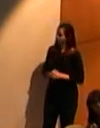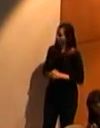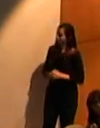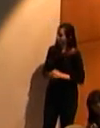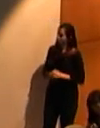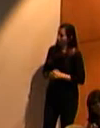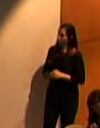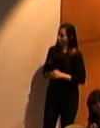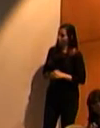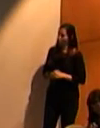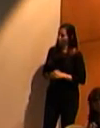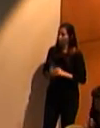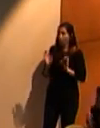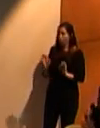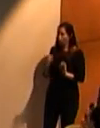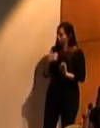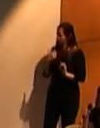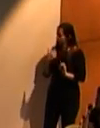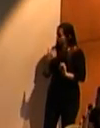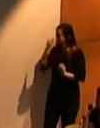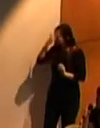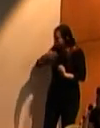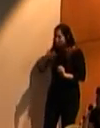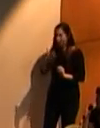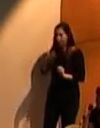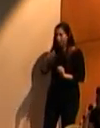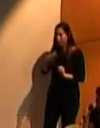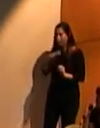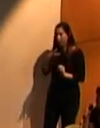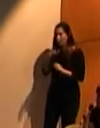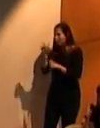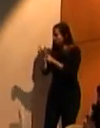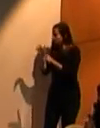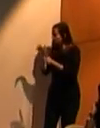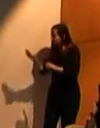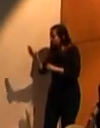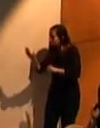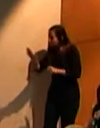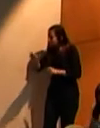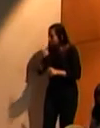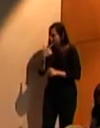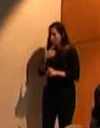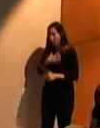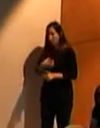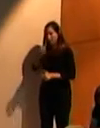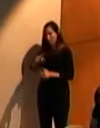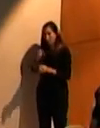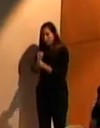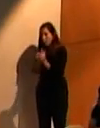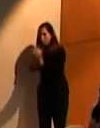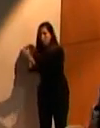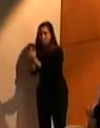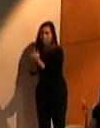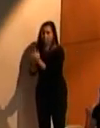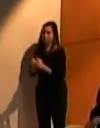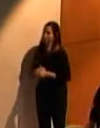Mais aussi parce que voilà, on a conscience de toutes nos singularités et que voilà, de la richesse de faire ensemble.